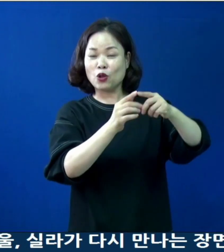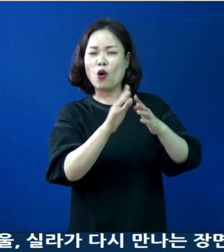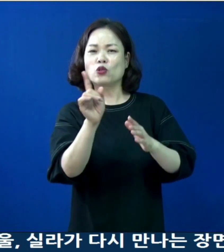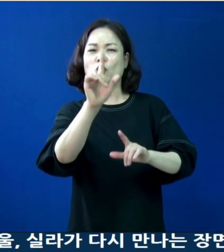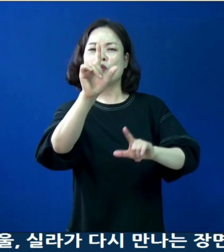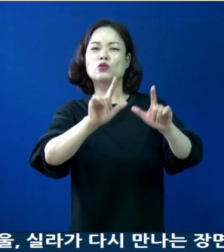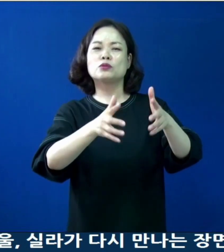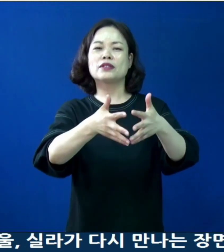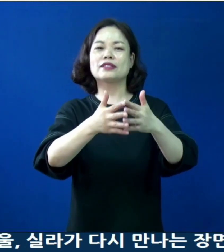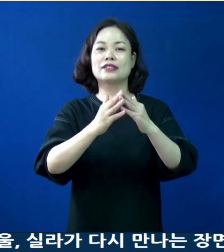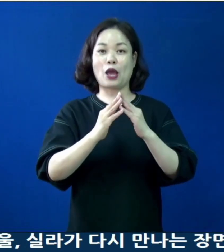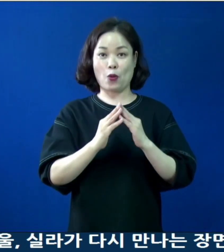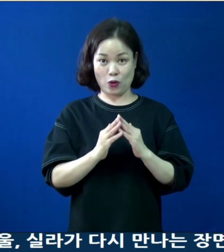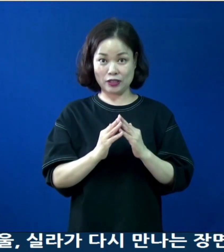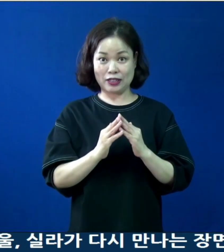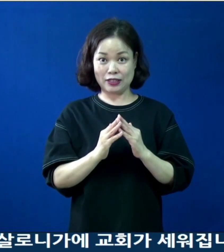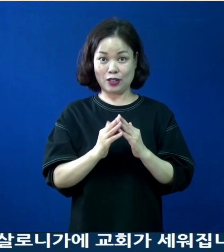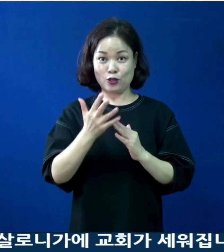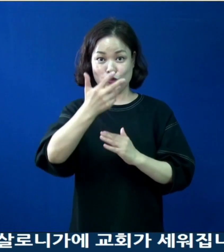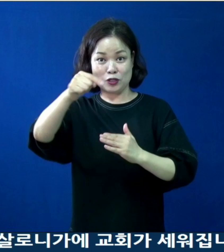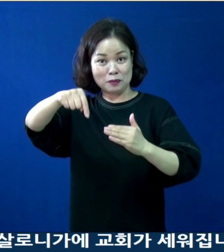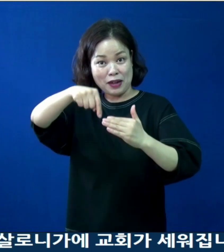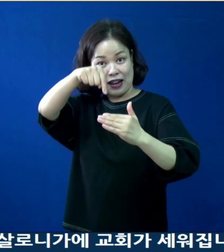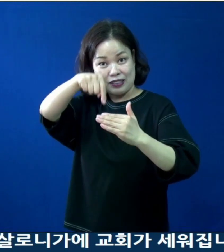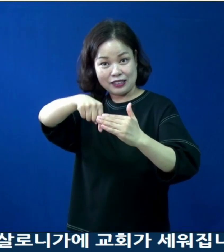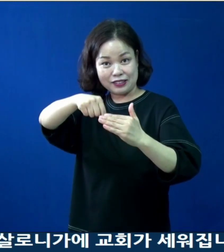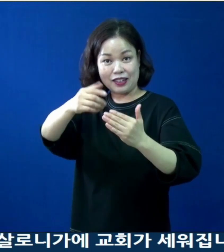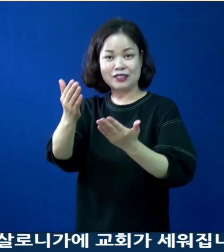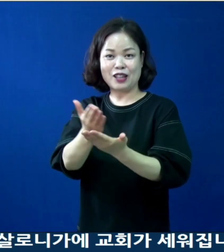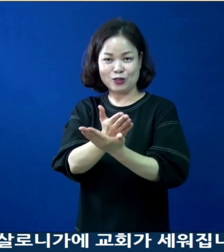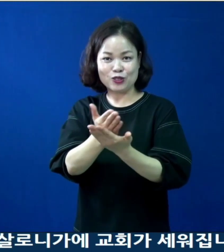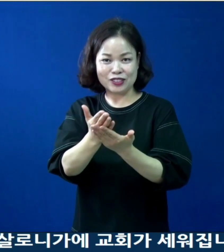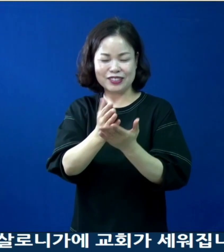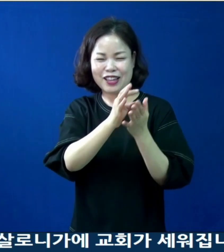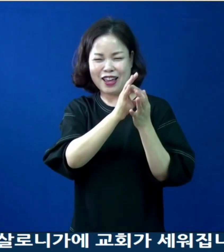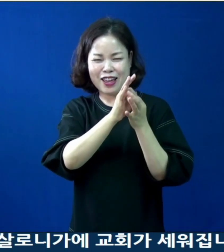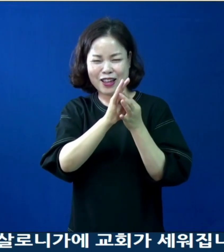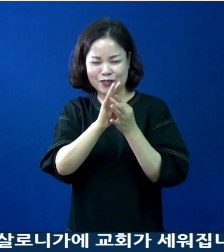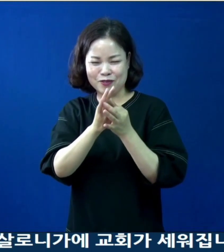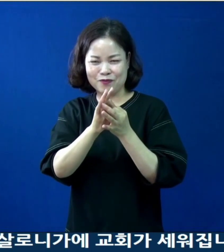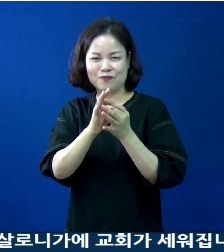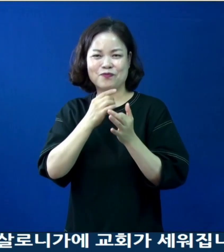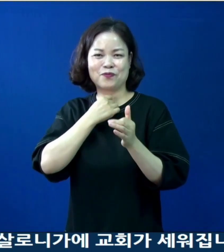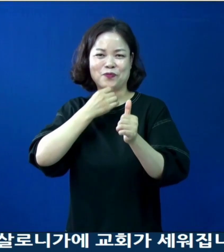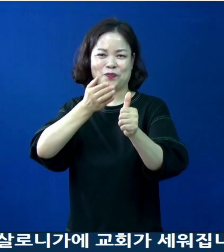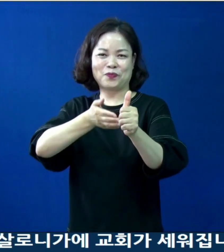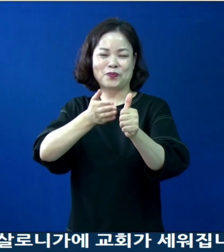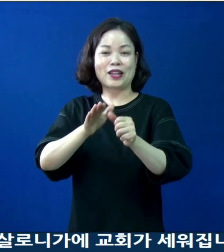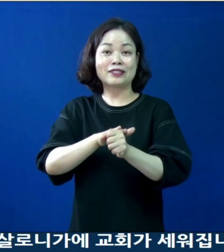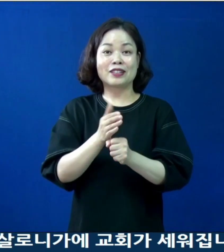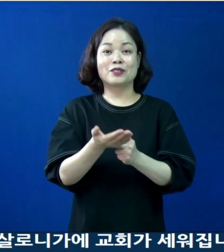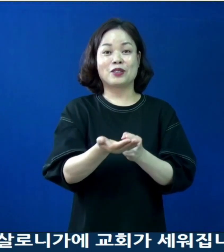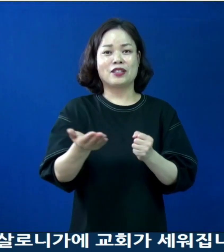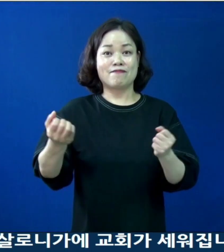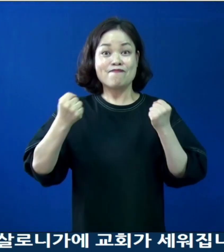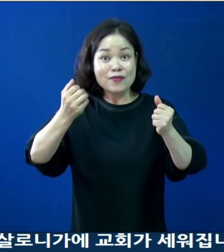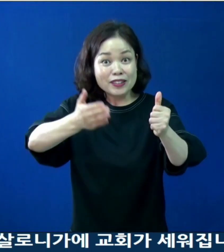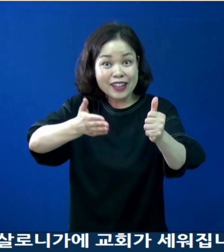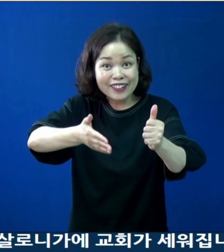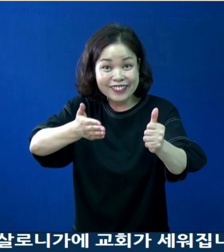모습으로 세워졌는지 주님 안에서 나눌 수 있는 기회 계속 가져가기를 바랍니다. 사랑하는 여러분,